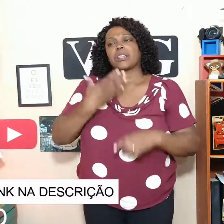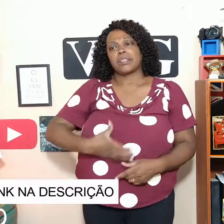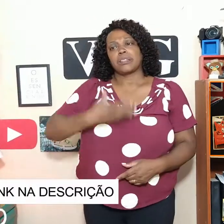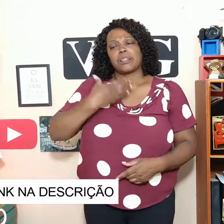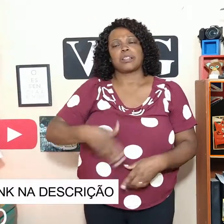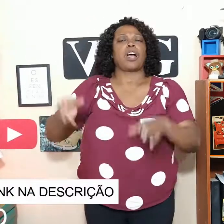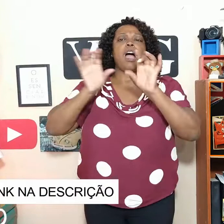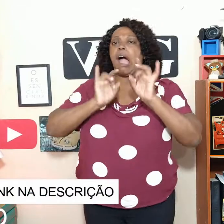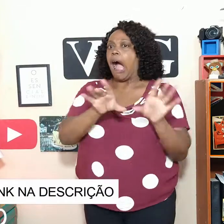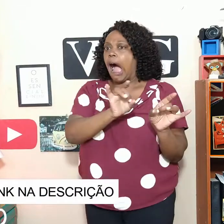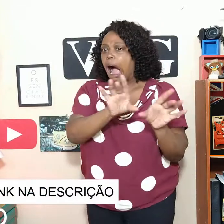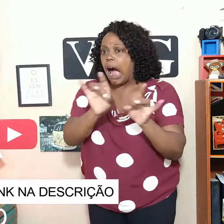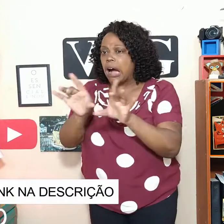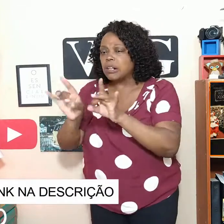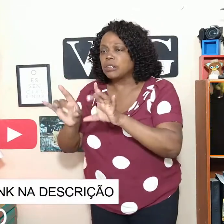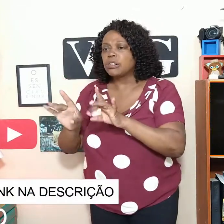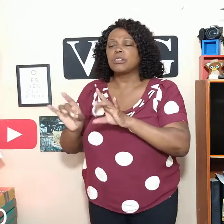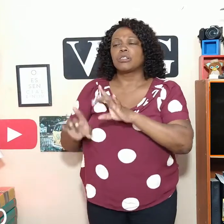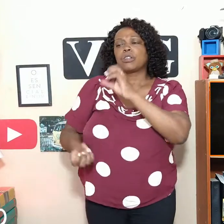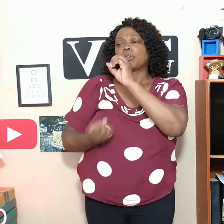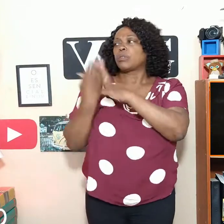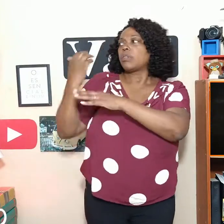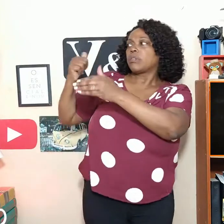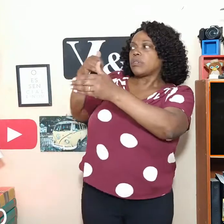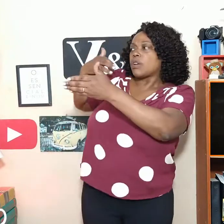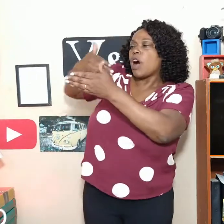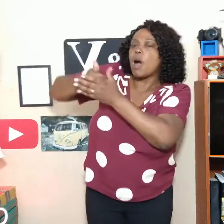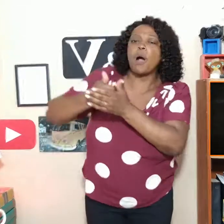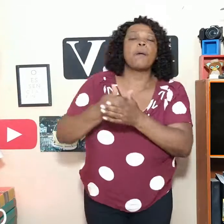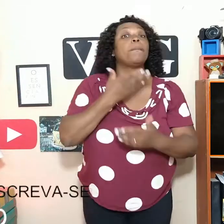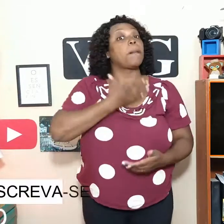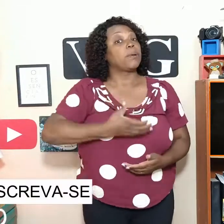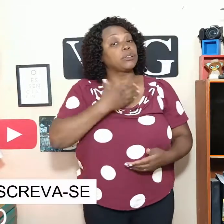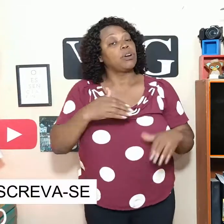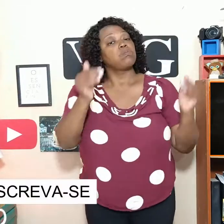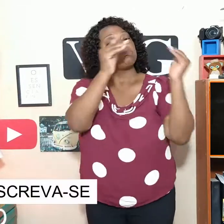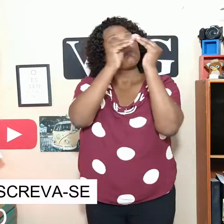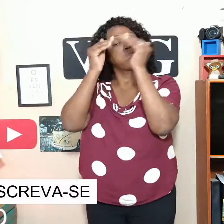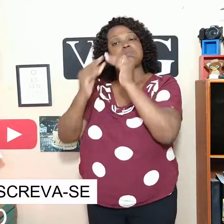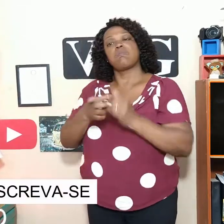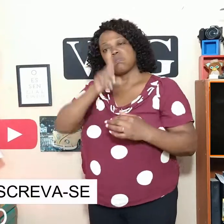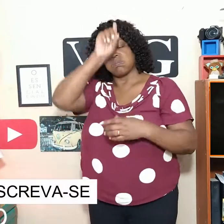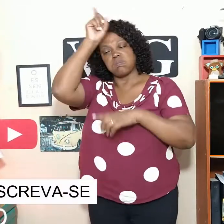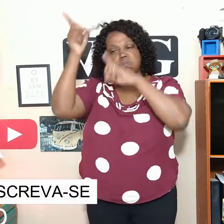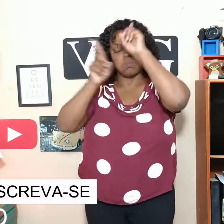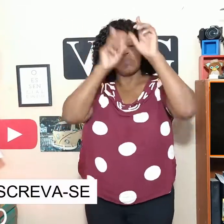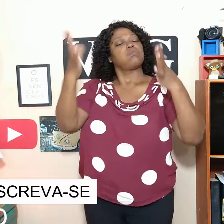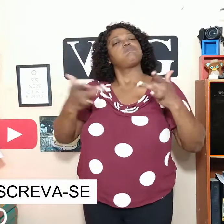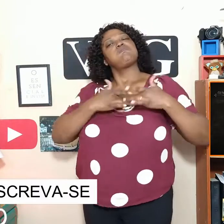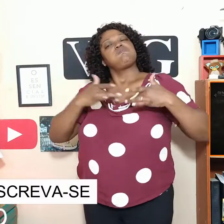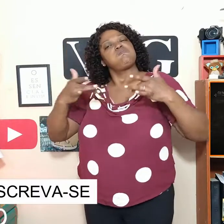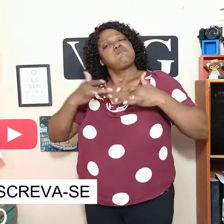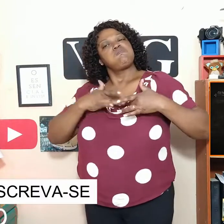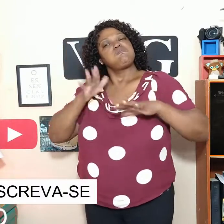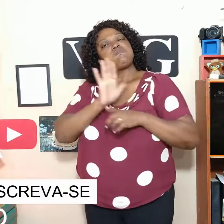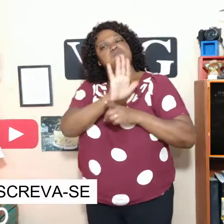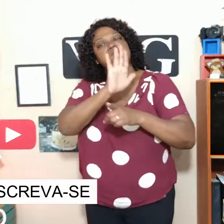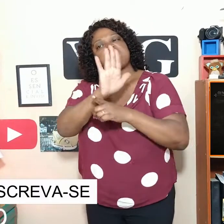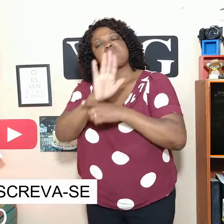sobre o caráter comercial do personagem. Desde sua criação, o Papai Noel também está associado com os ideais de generosidade e de caridade,